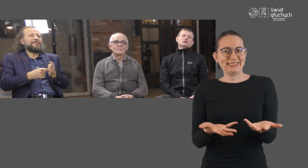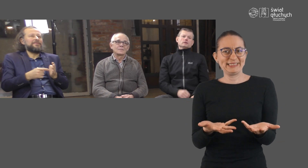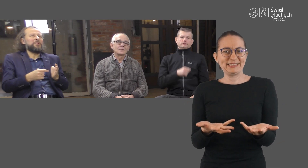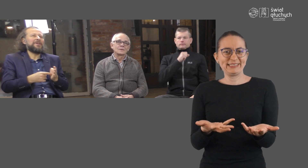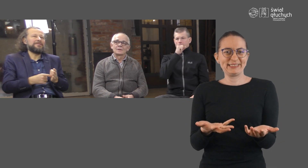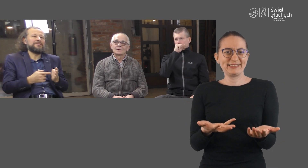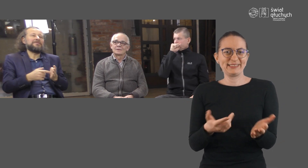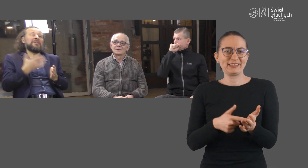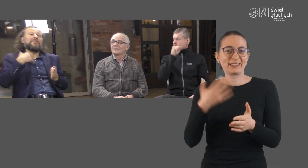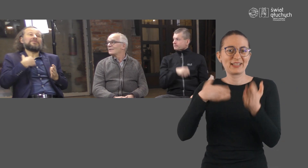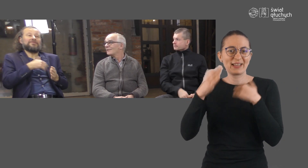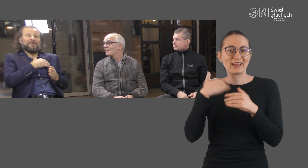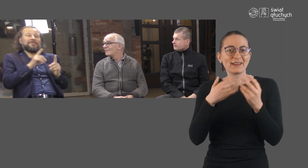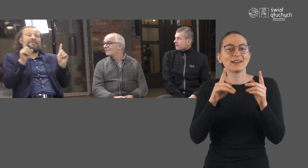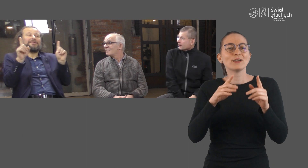No właśnie.